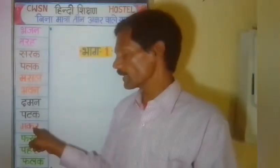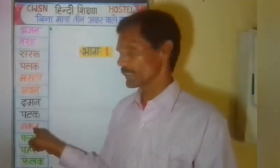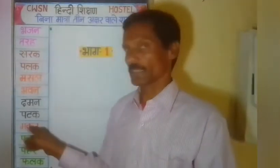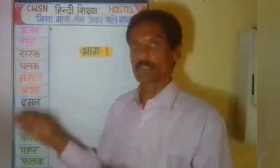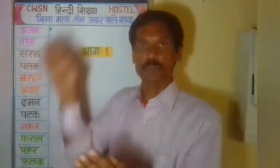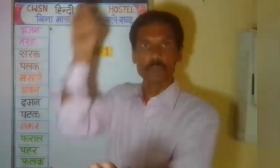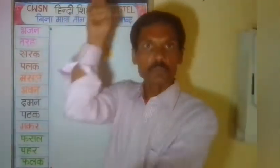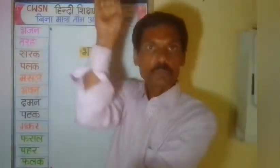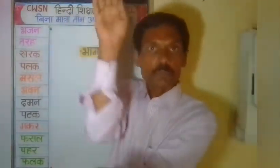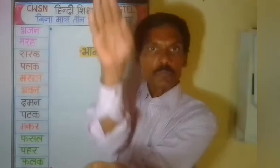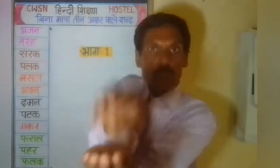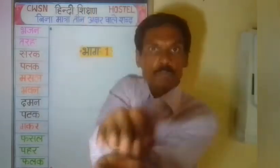मकर,